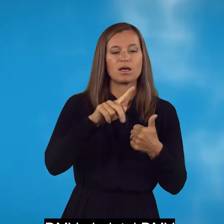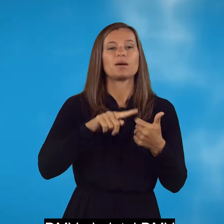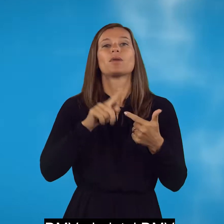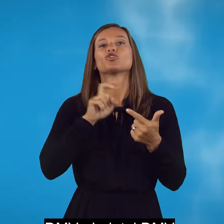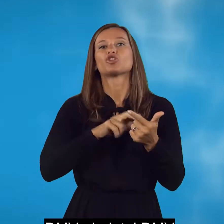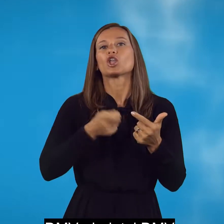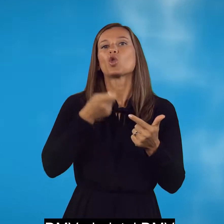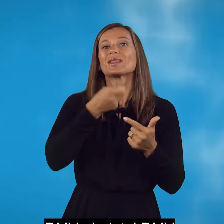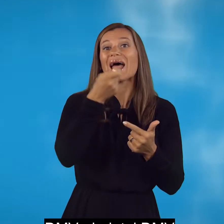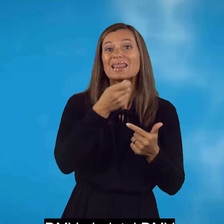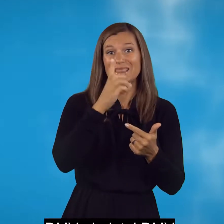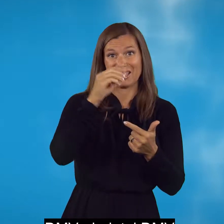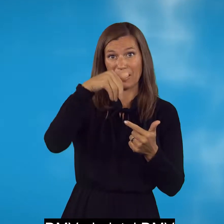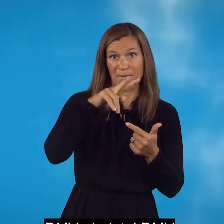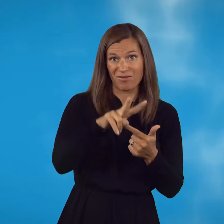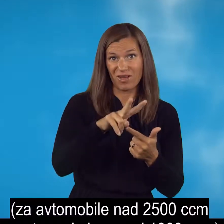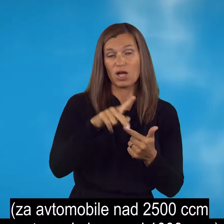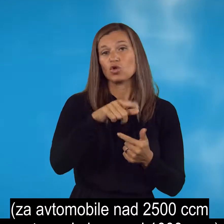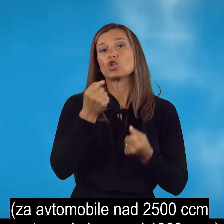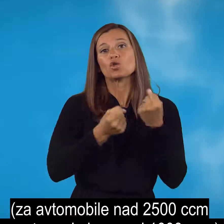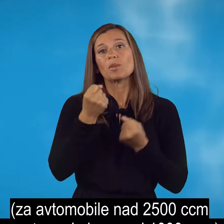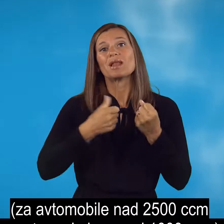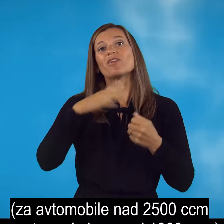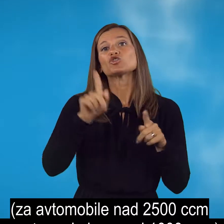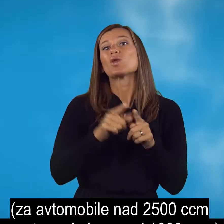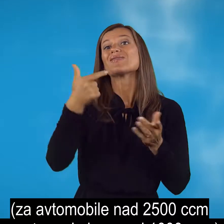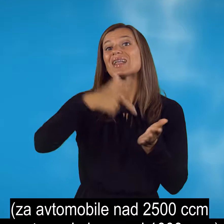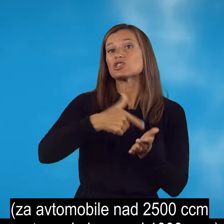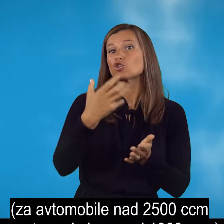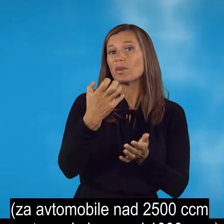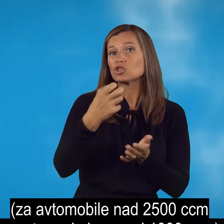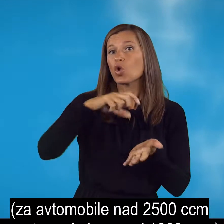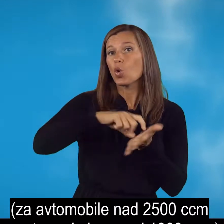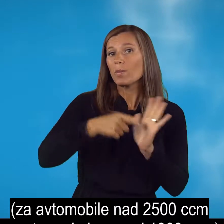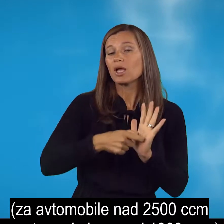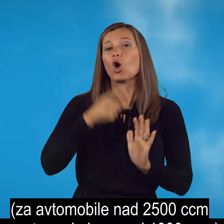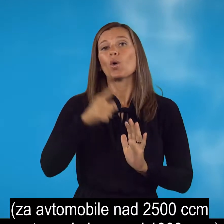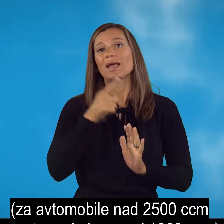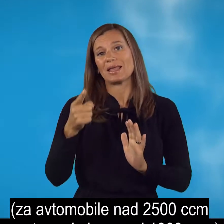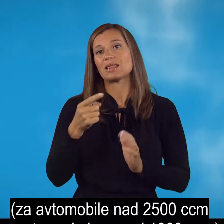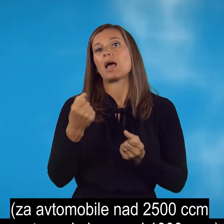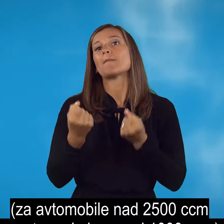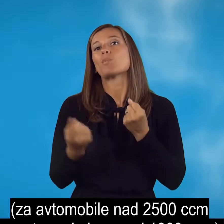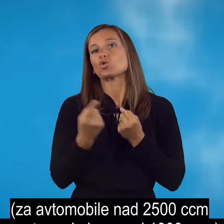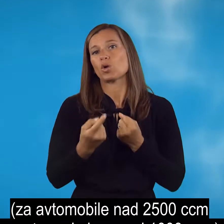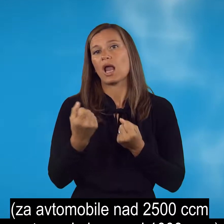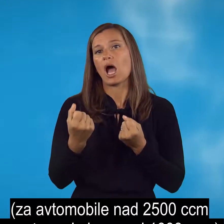dodatni DMV, za avtomobile nad 2500 kubikov in motorna kolesa nad 1000 kubikov.